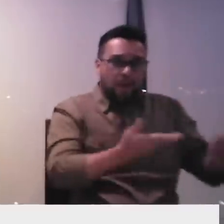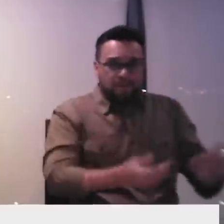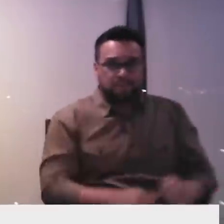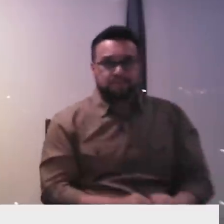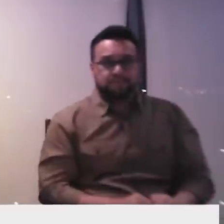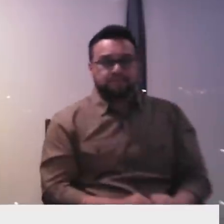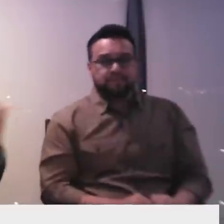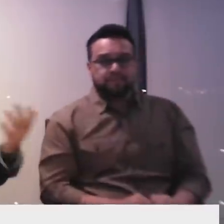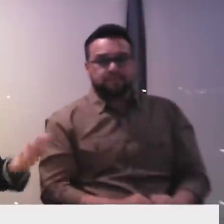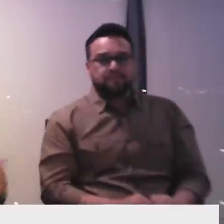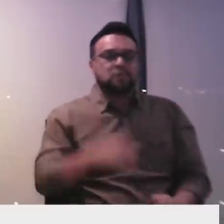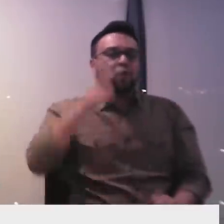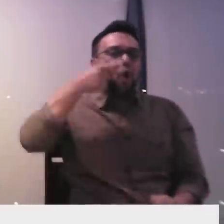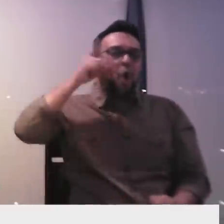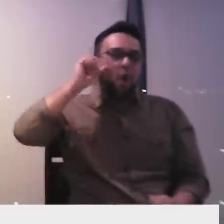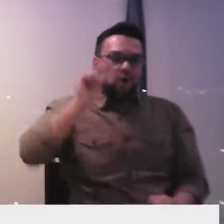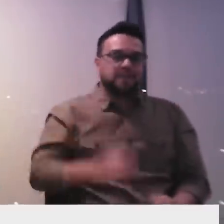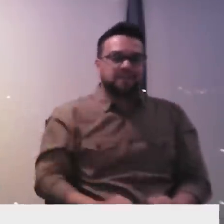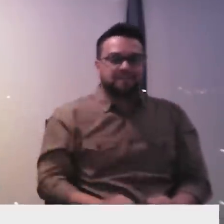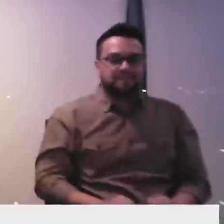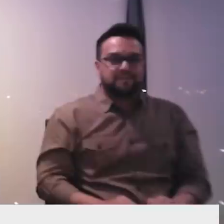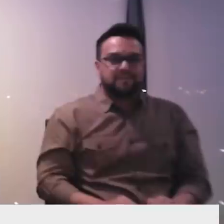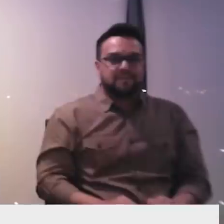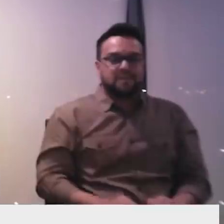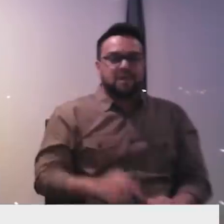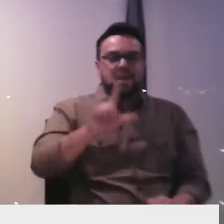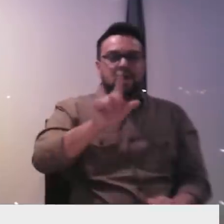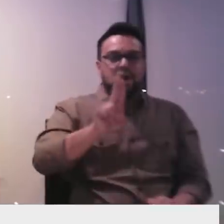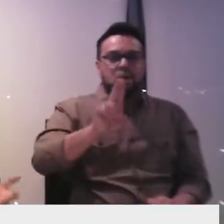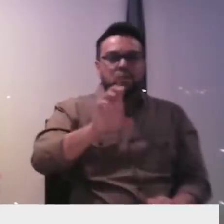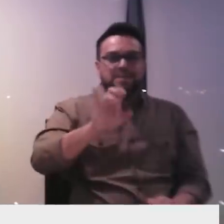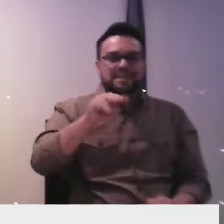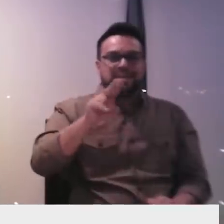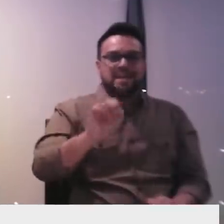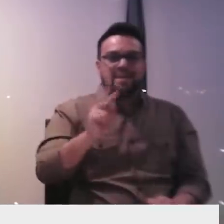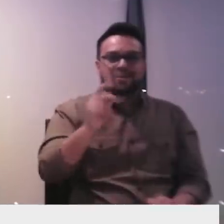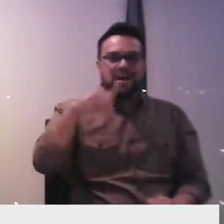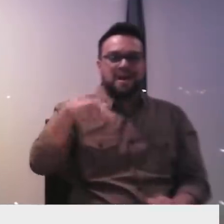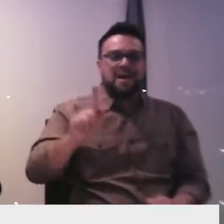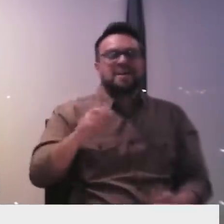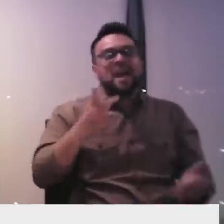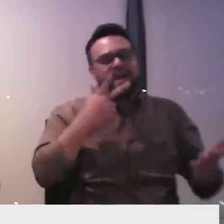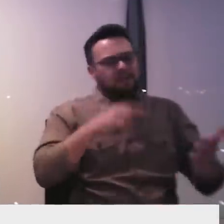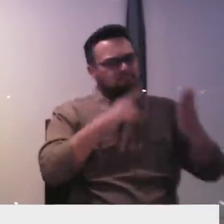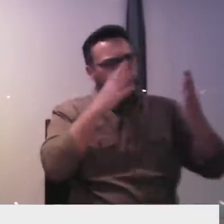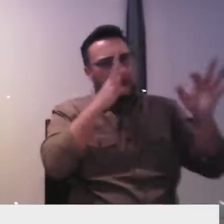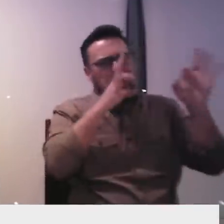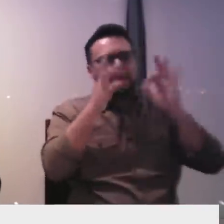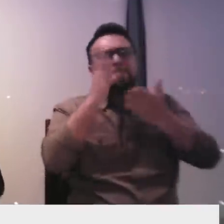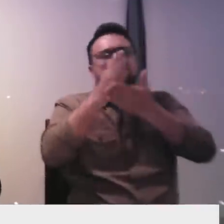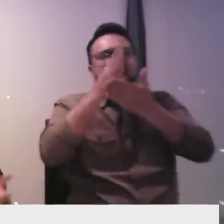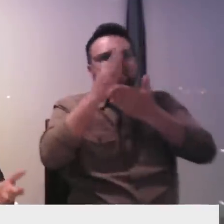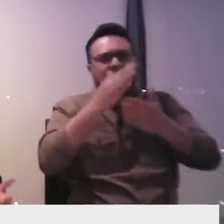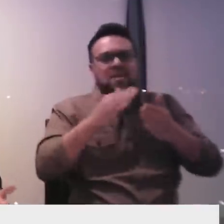Ontem, o depoimento do Luciano Hang, eu assisti parte daquilo e passaram, né,